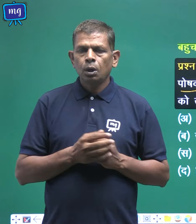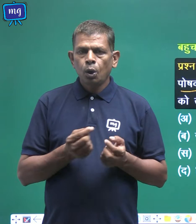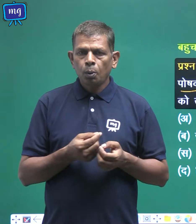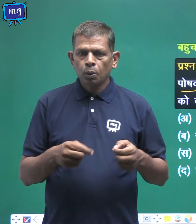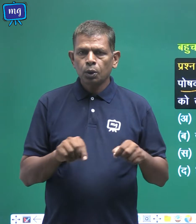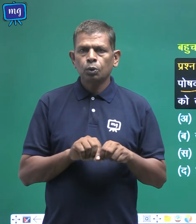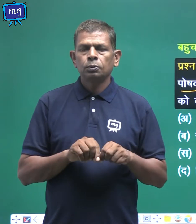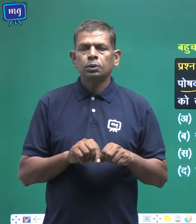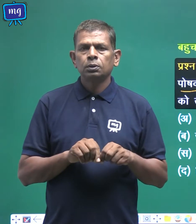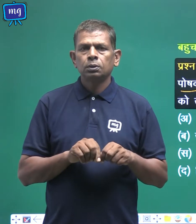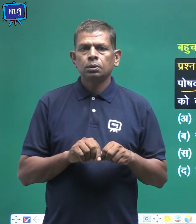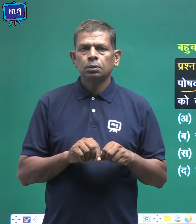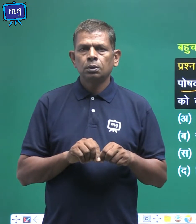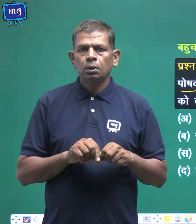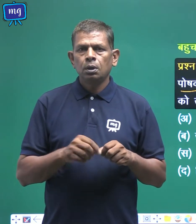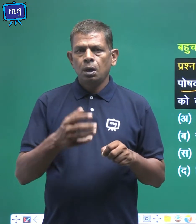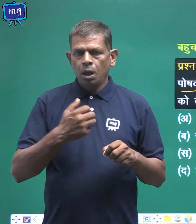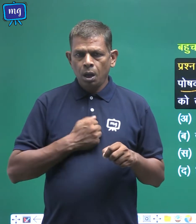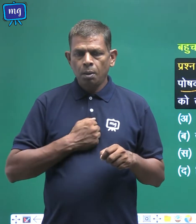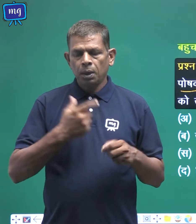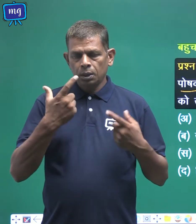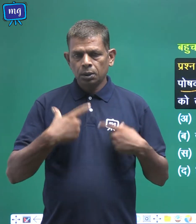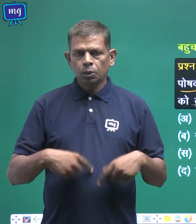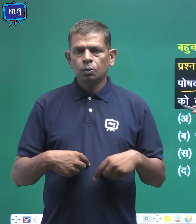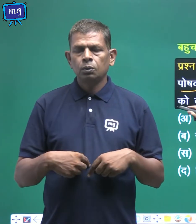मुख्य रूप से हमारे शरीर को